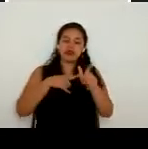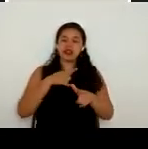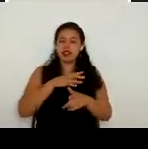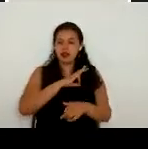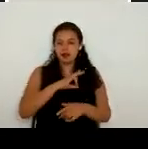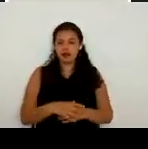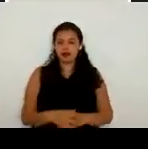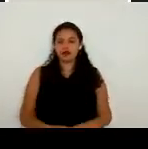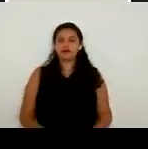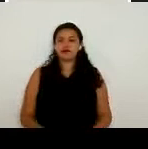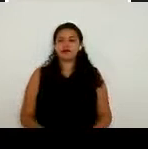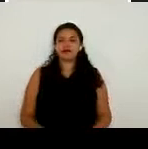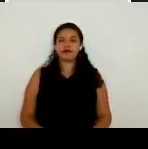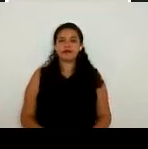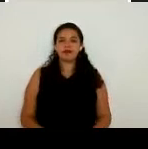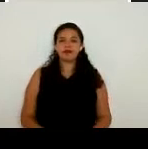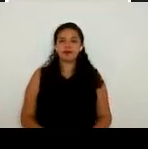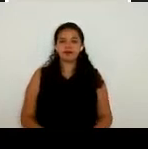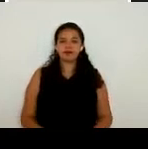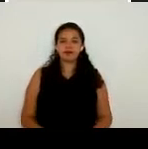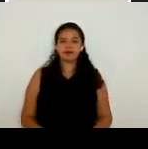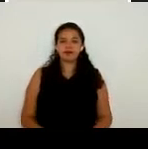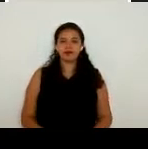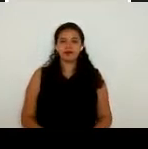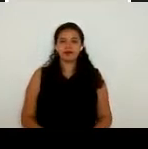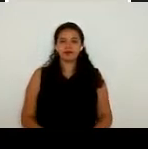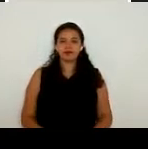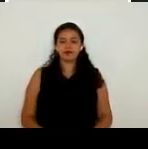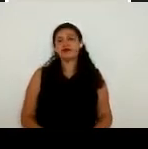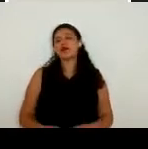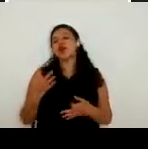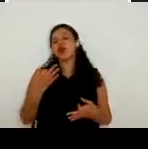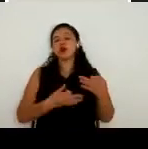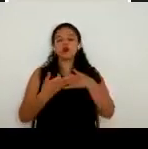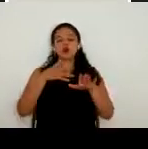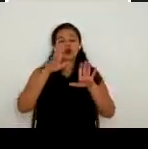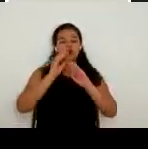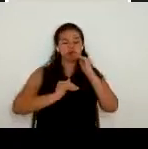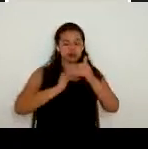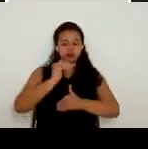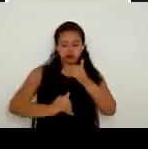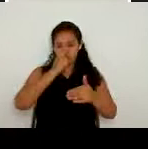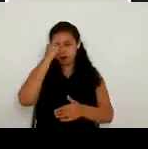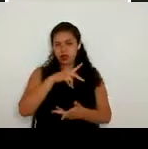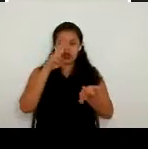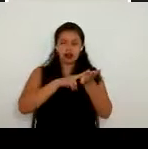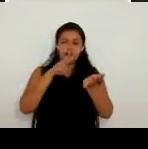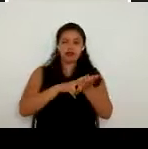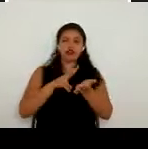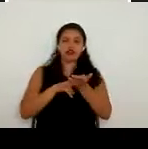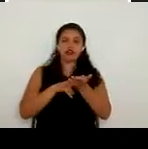ella dice que todo todo procedimiento verdad de valoración debe